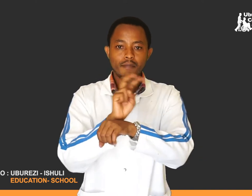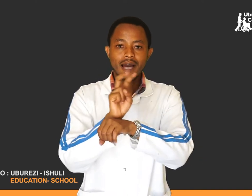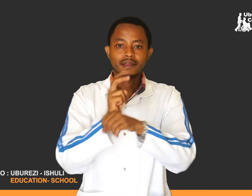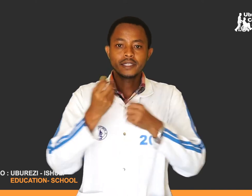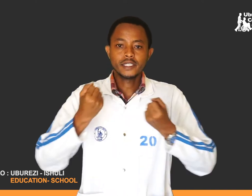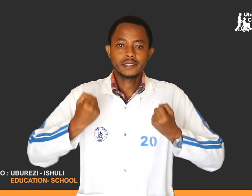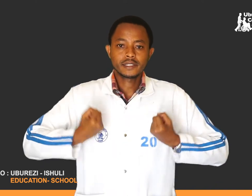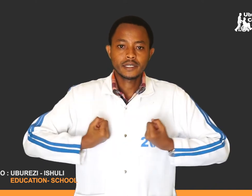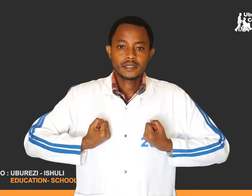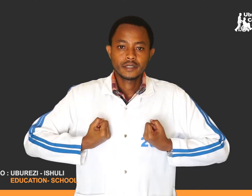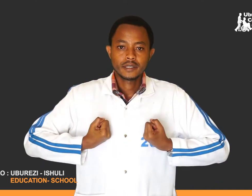Animatrice